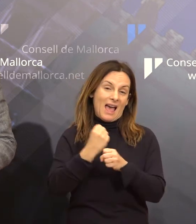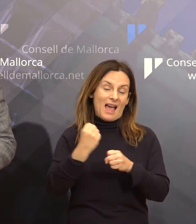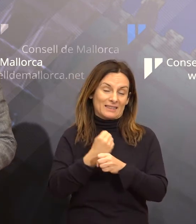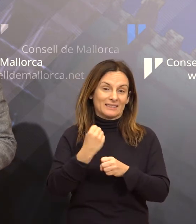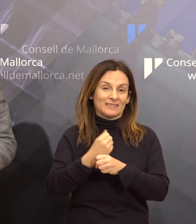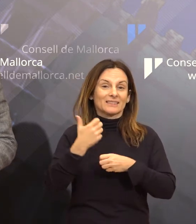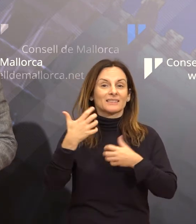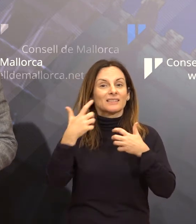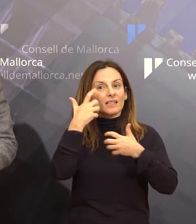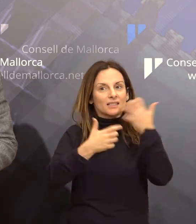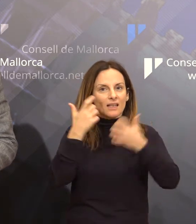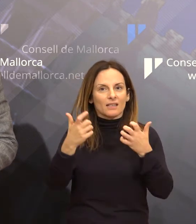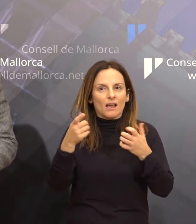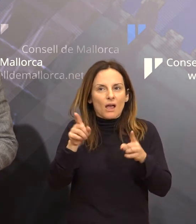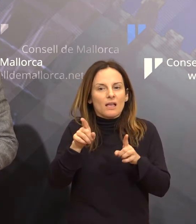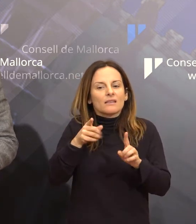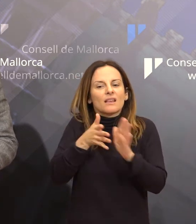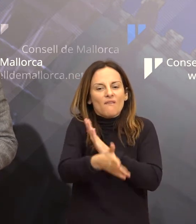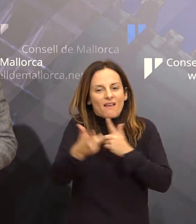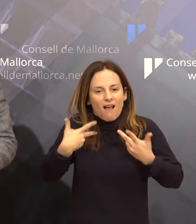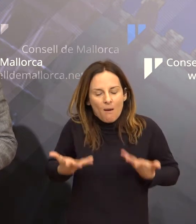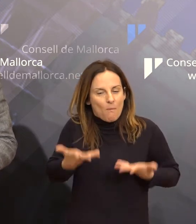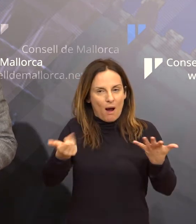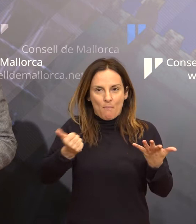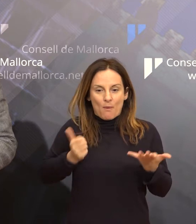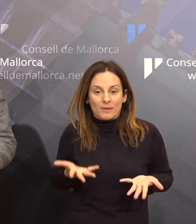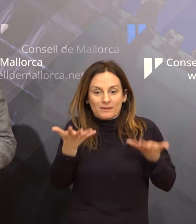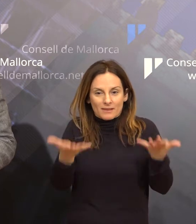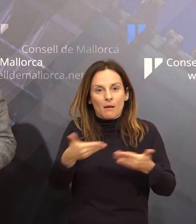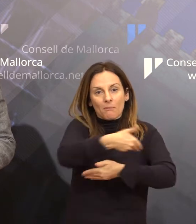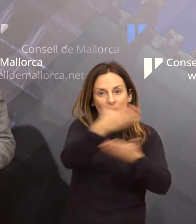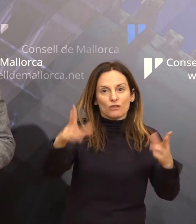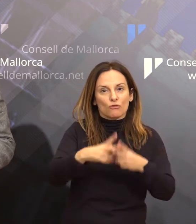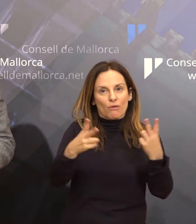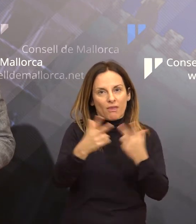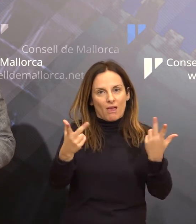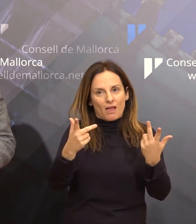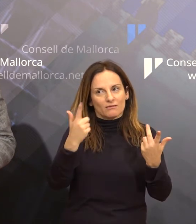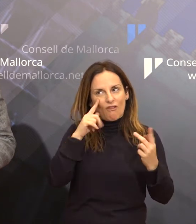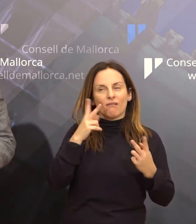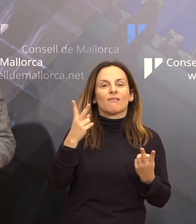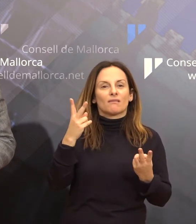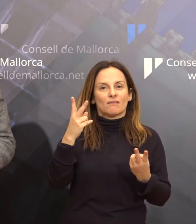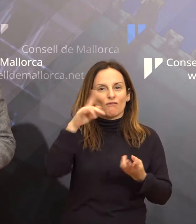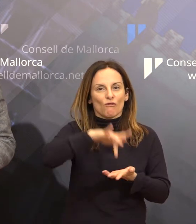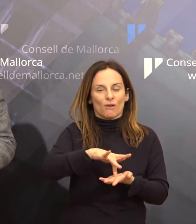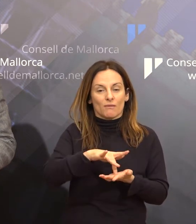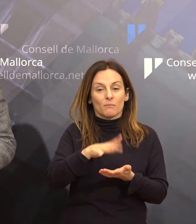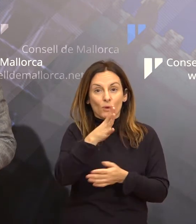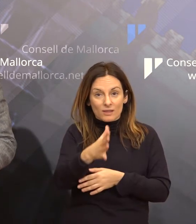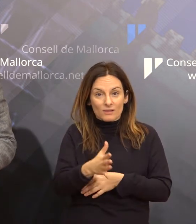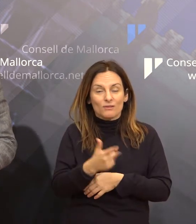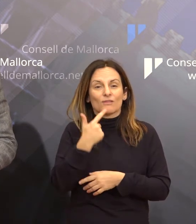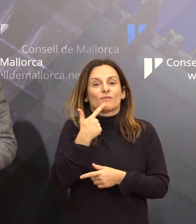conocer y acercar los oficios artesanos y este estilo de vida a la gente en general es por eso por lo que